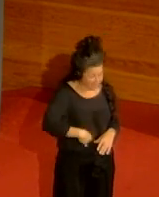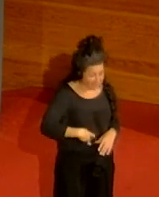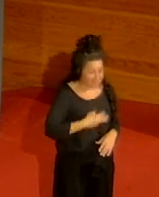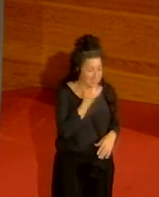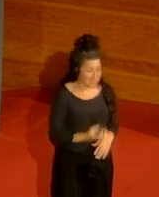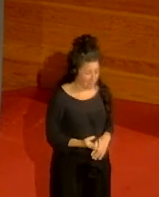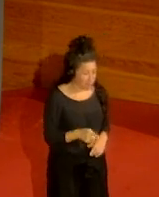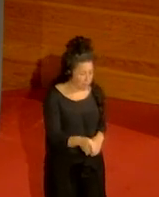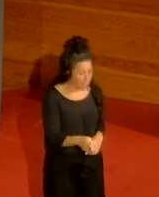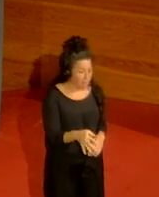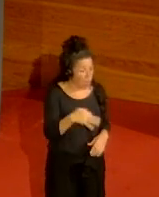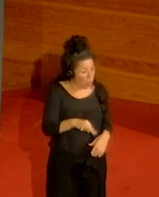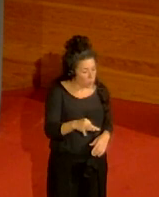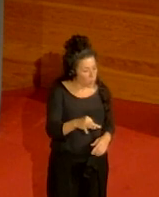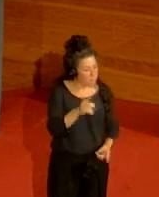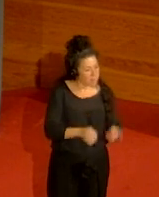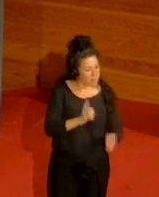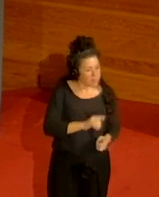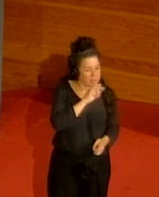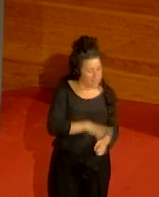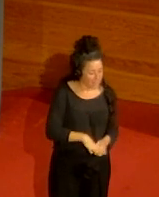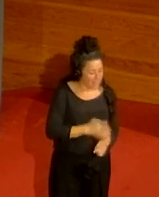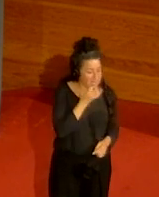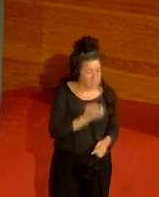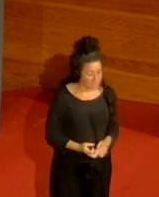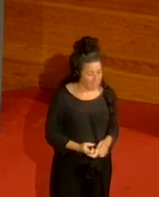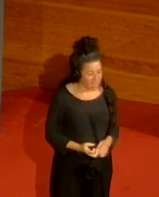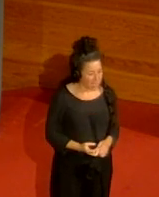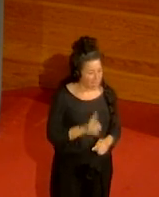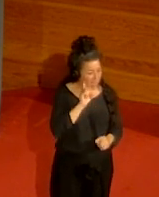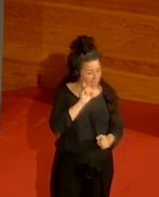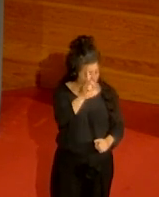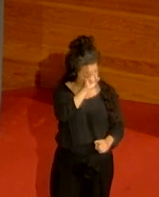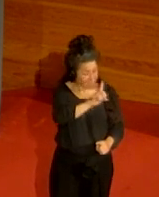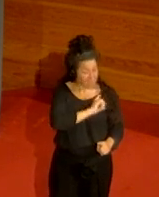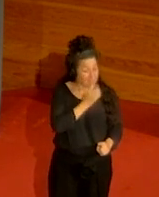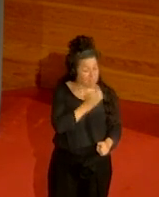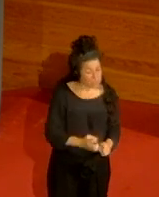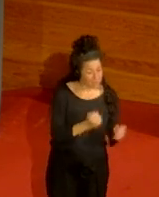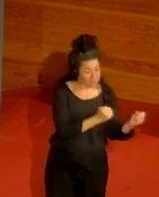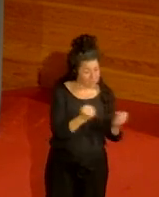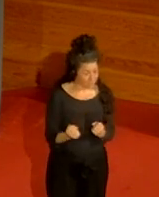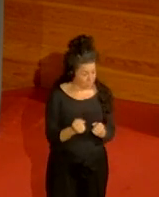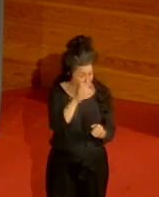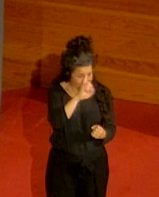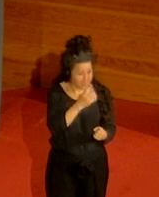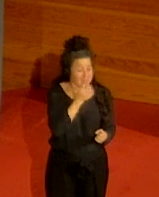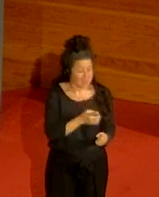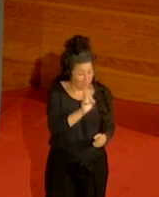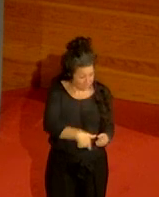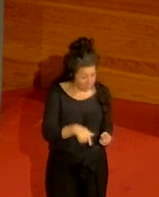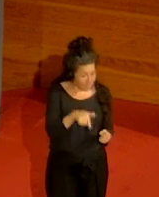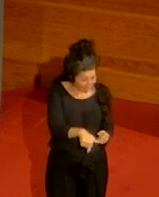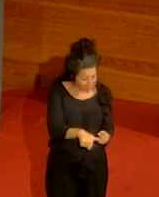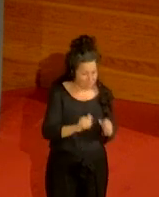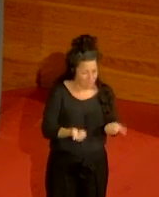ese territorio es Israel el ejército israelí instituciones israelías y ahí es donde se están expandiendo los asentamientos colonos